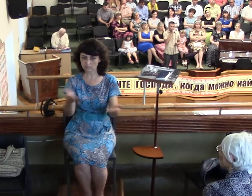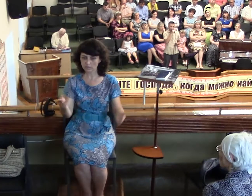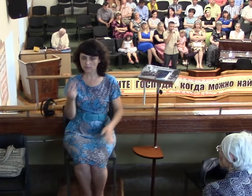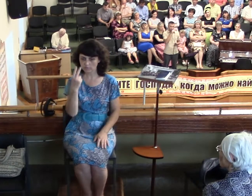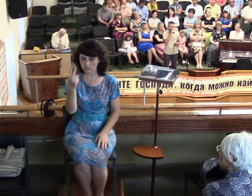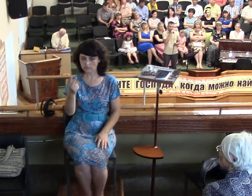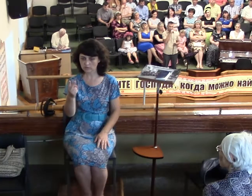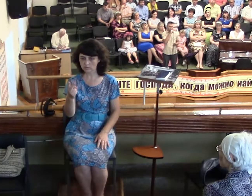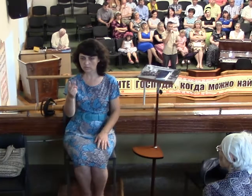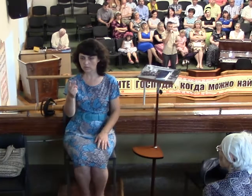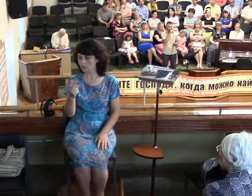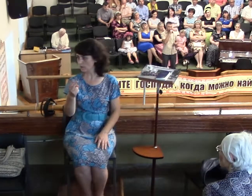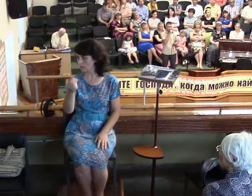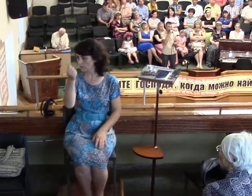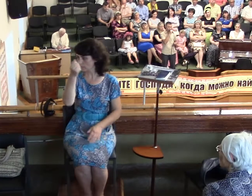Но Божья